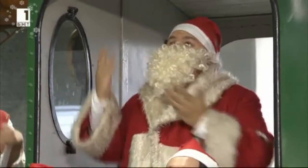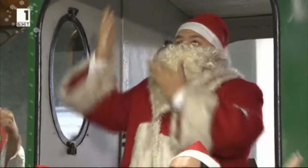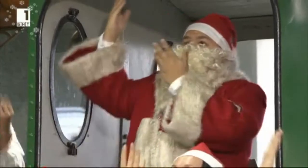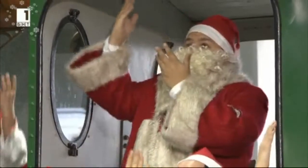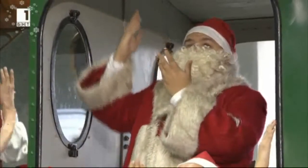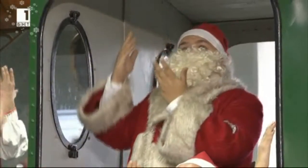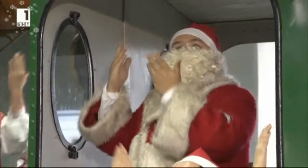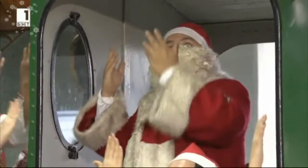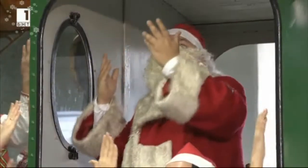срята си ки.